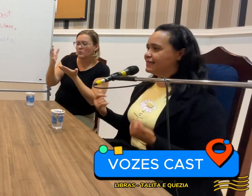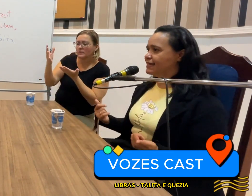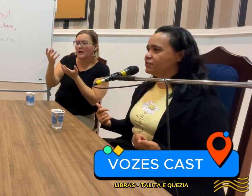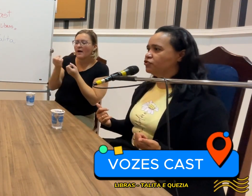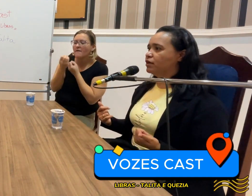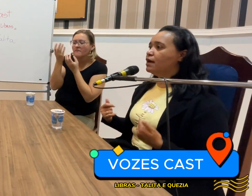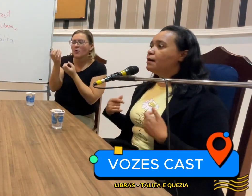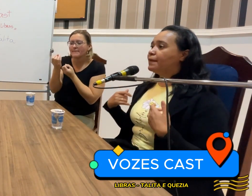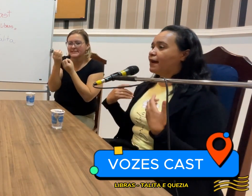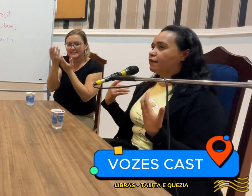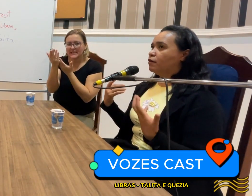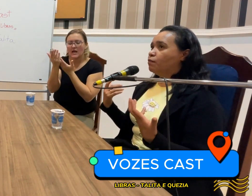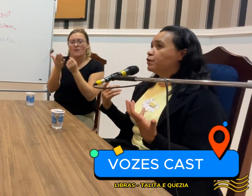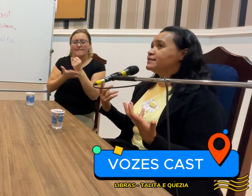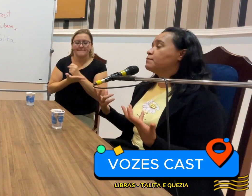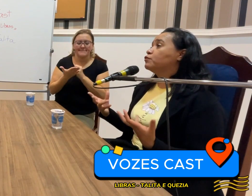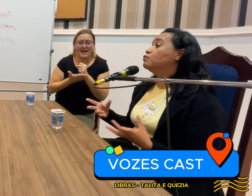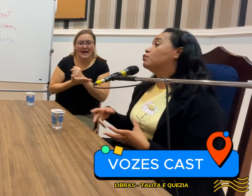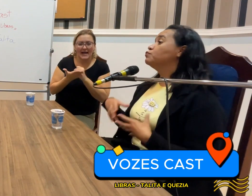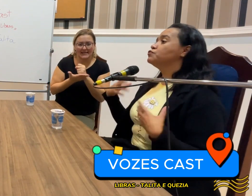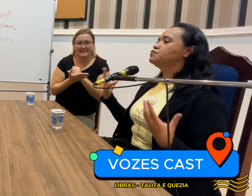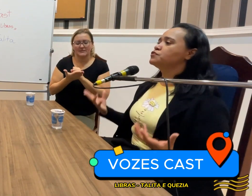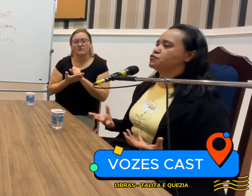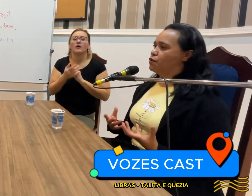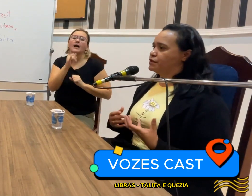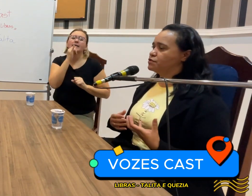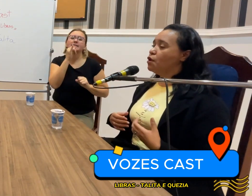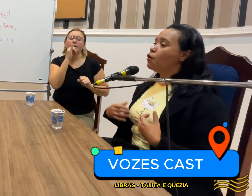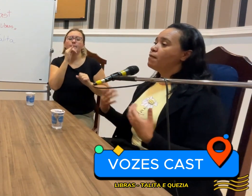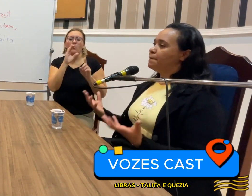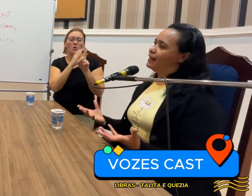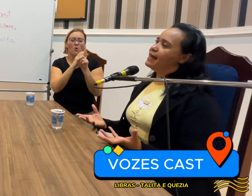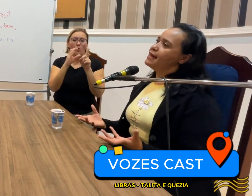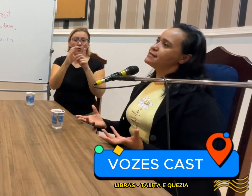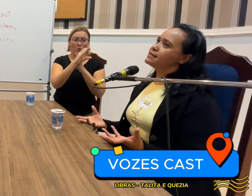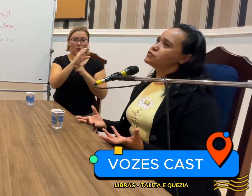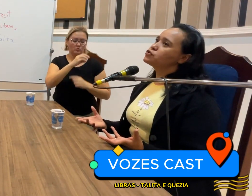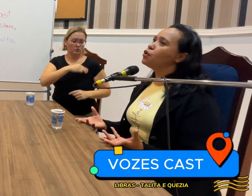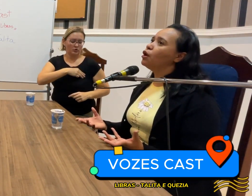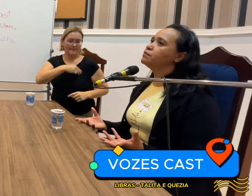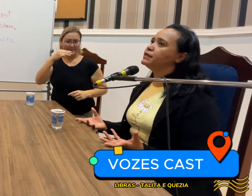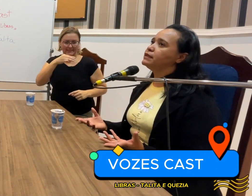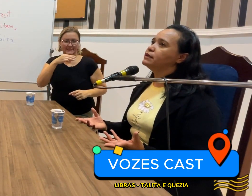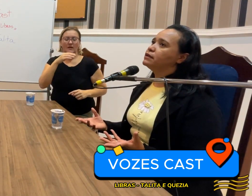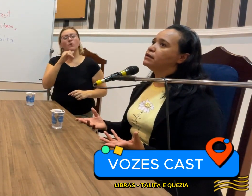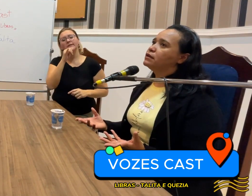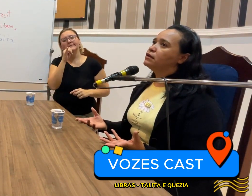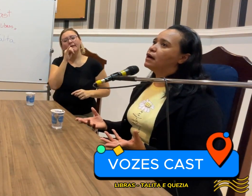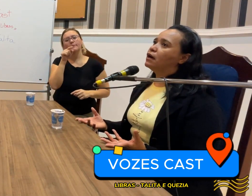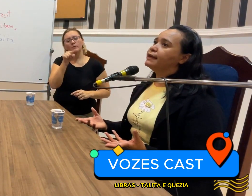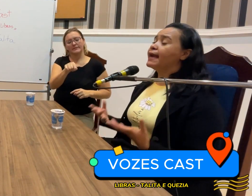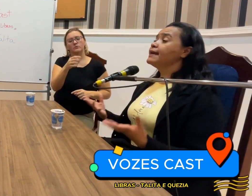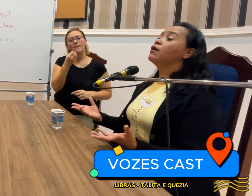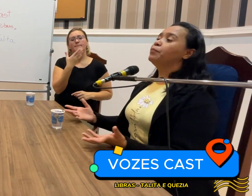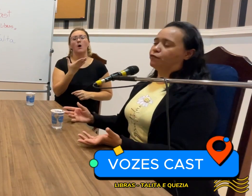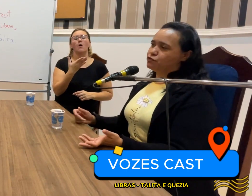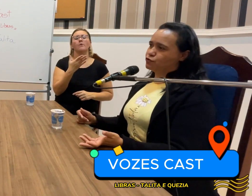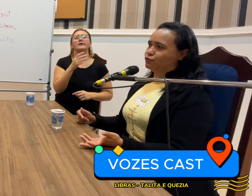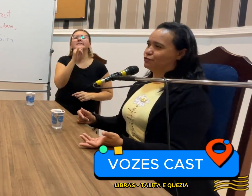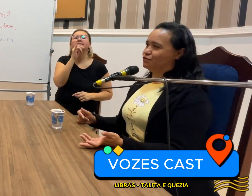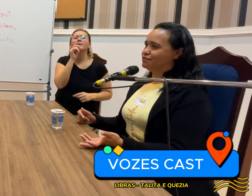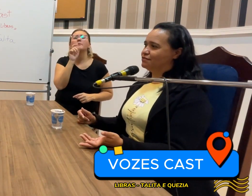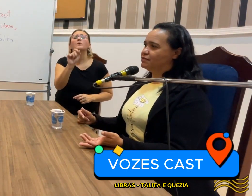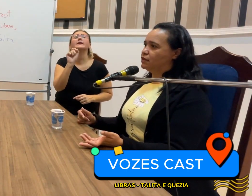palestra na igreja, para, por exemplo, num culto de missões, uma palestra sobre quem é o